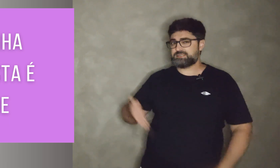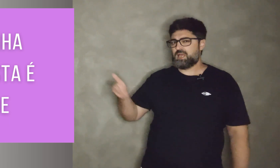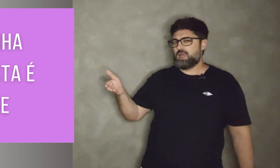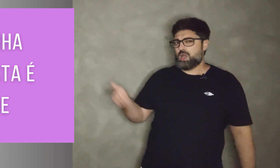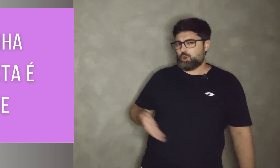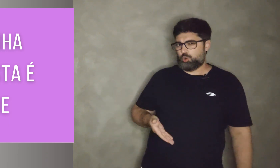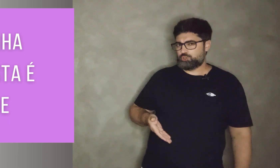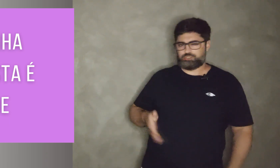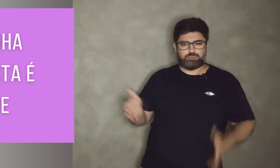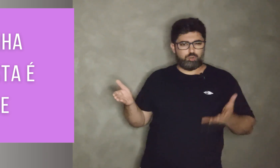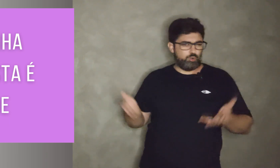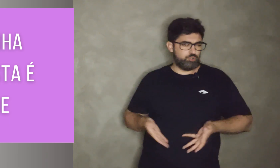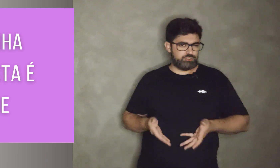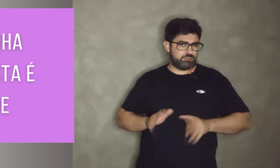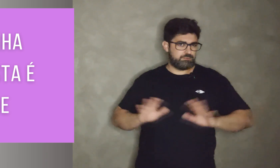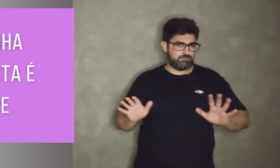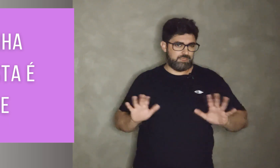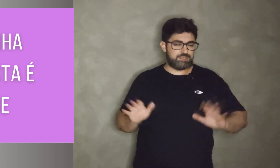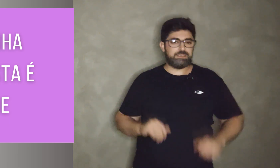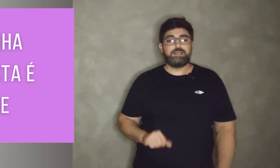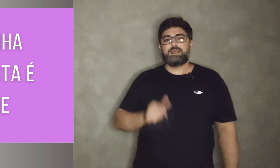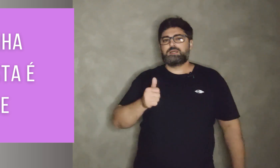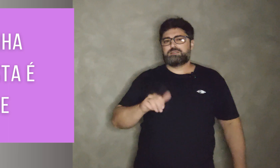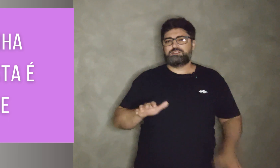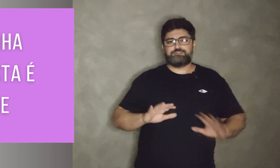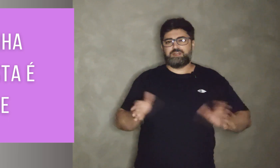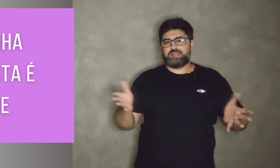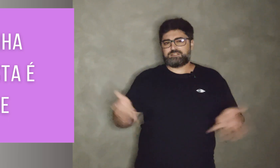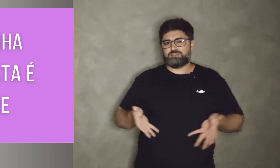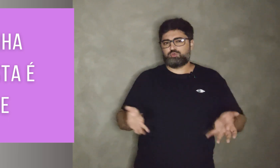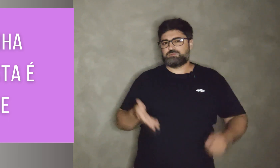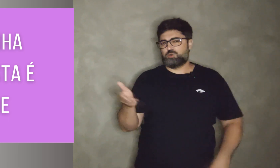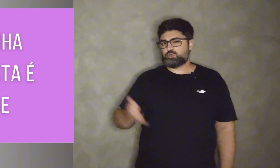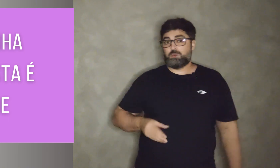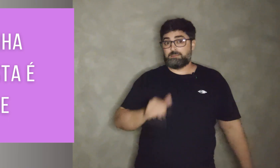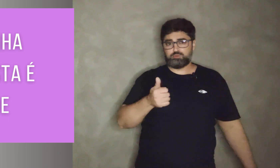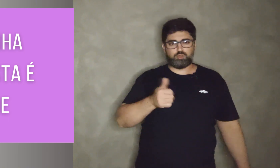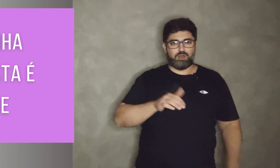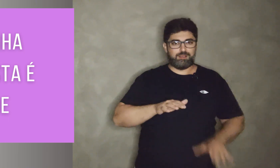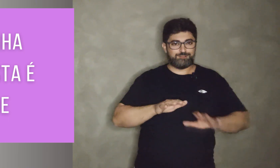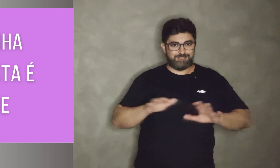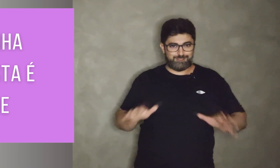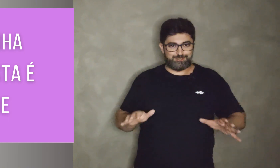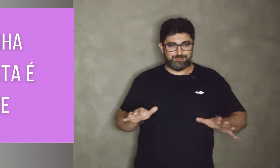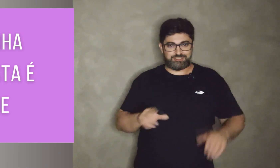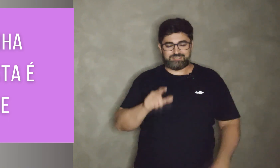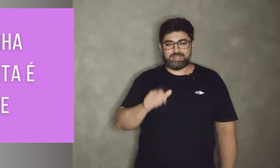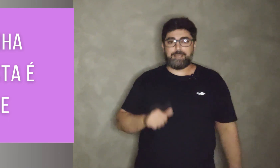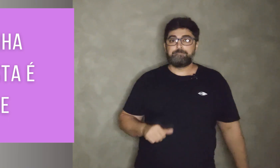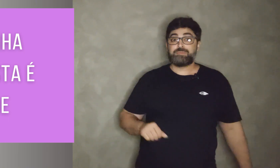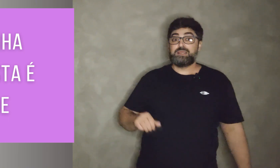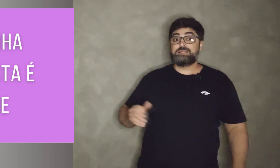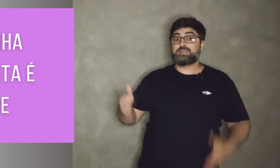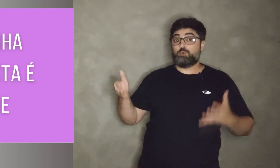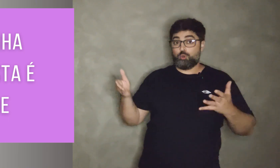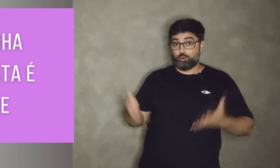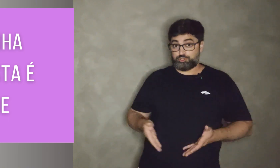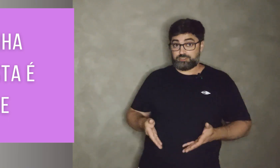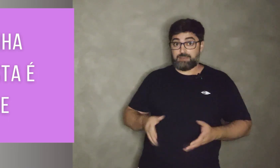beleza? Hoje, hoje, beleza? Indiferente, com as duas mãos ou com uma mão só, senão é de hoje, tá? Então, hoje é a